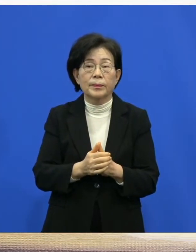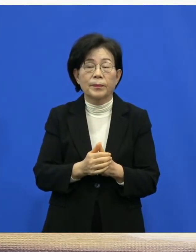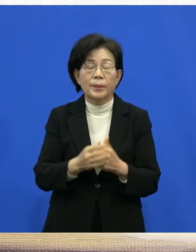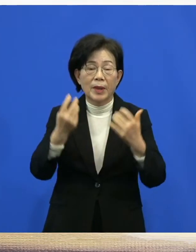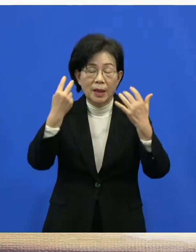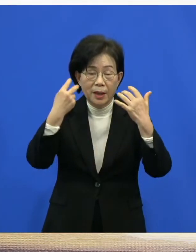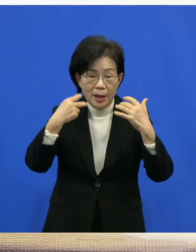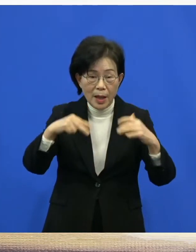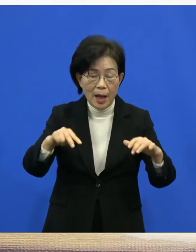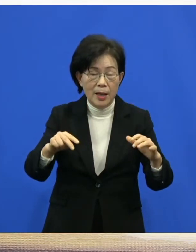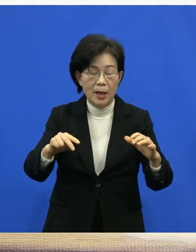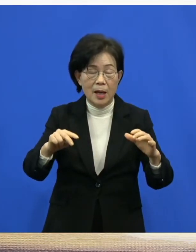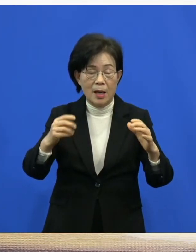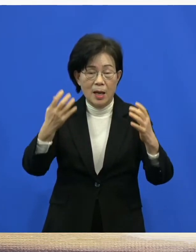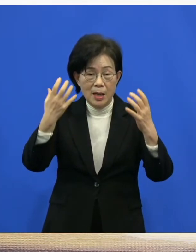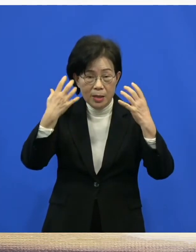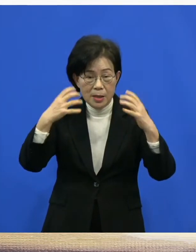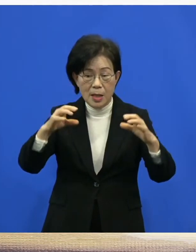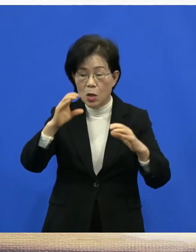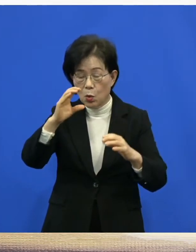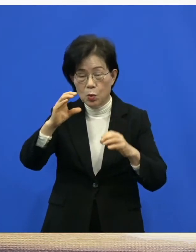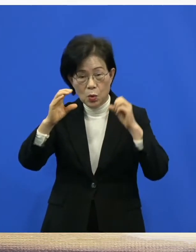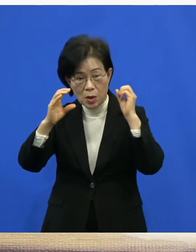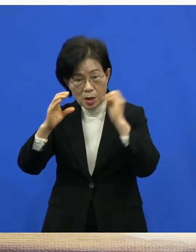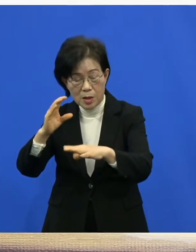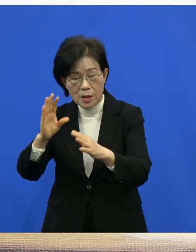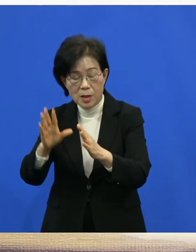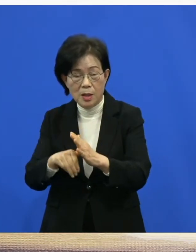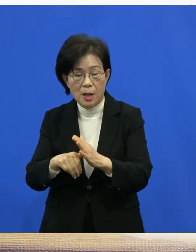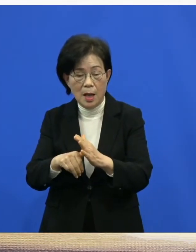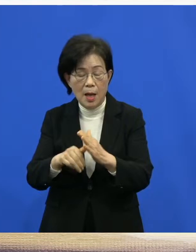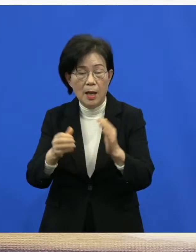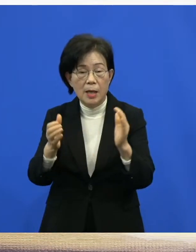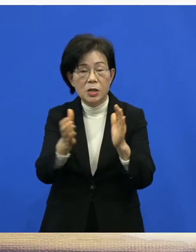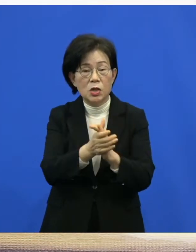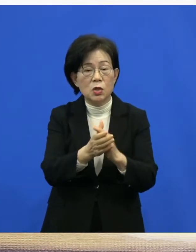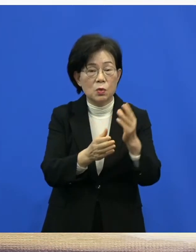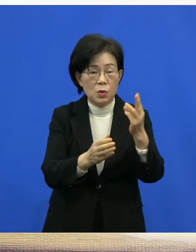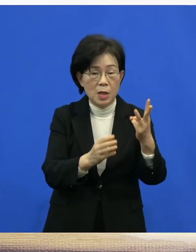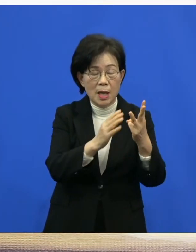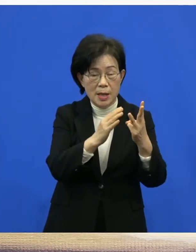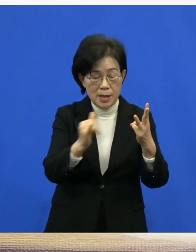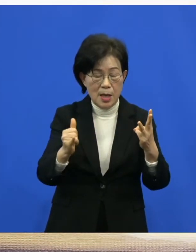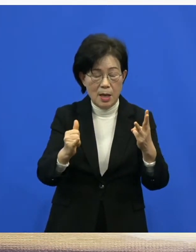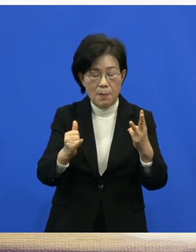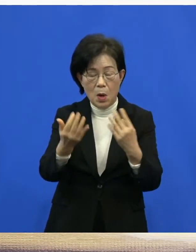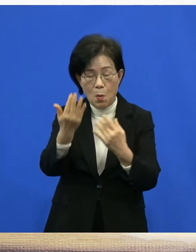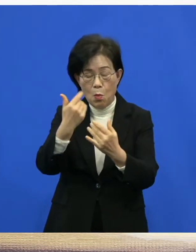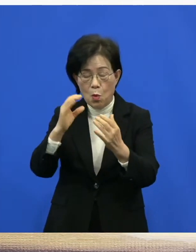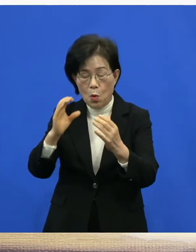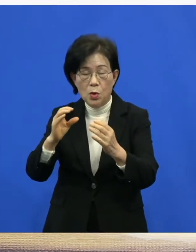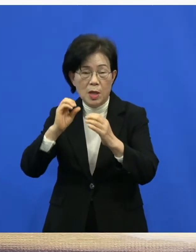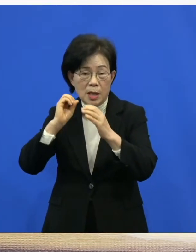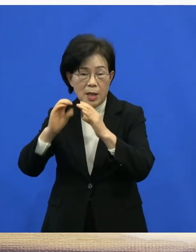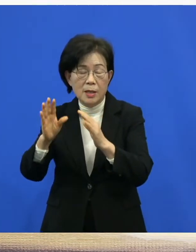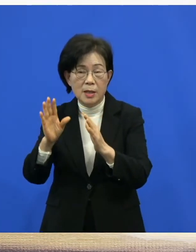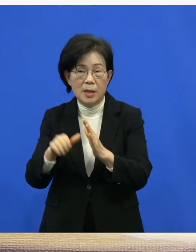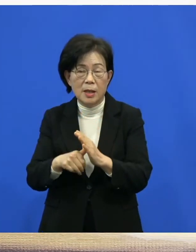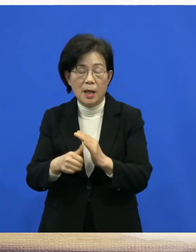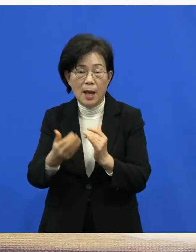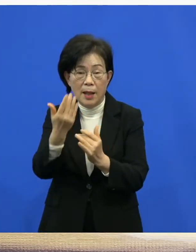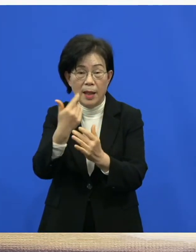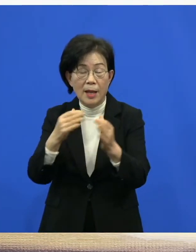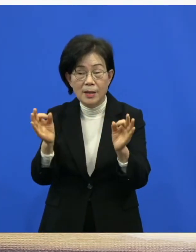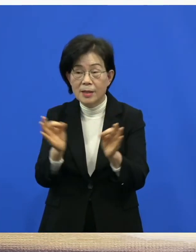다니엘이 사자굴 속에 들어갔을 때, 다니엘의 세 친구가 풀무풀 속에 들어갔을 때 그들이 타지도